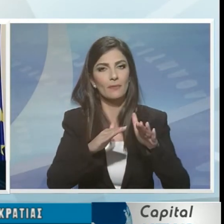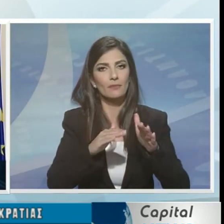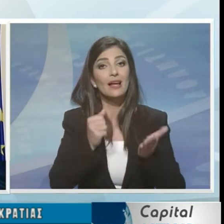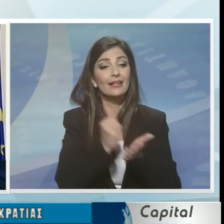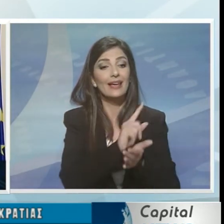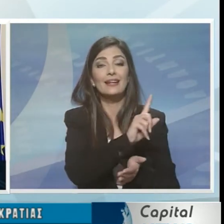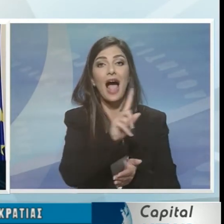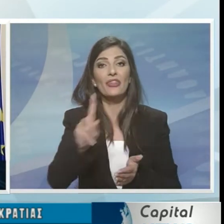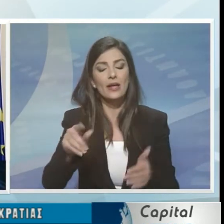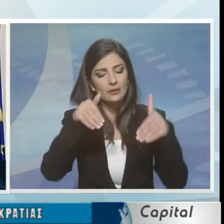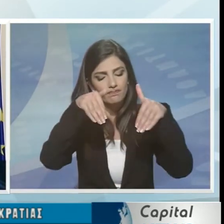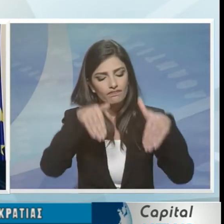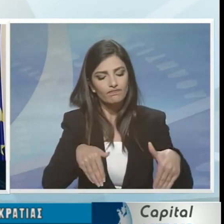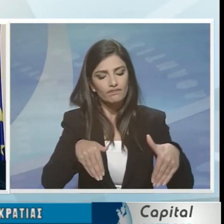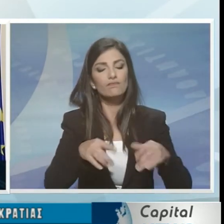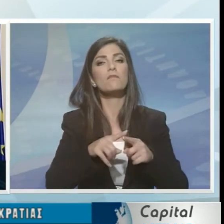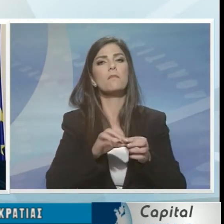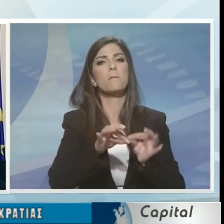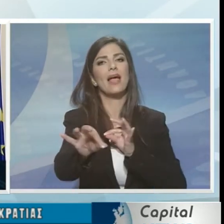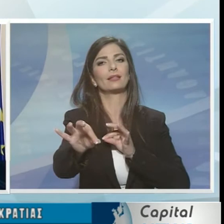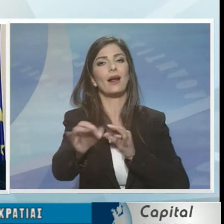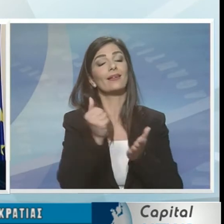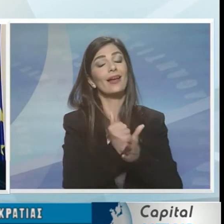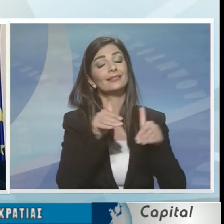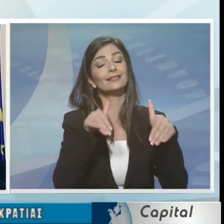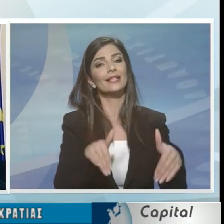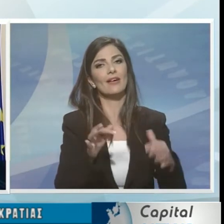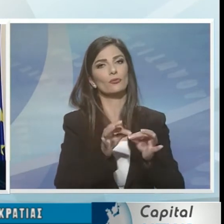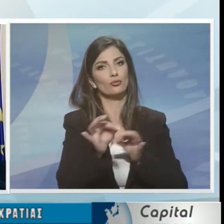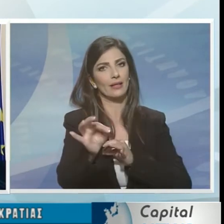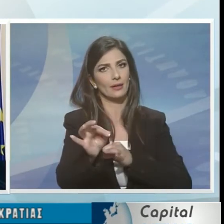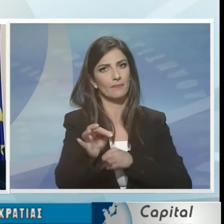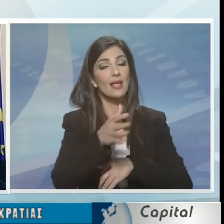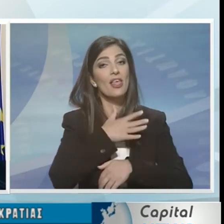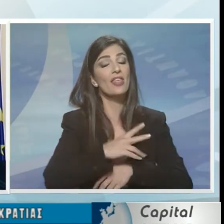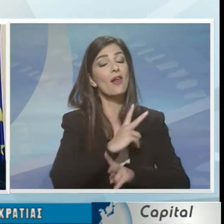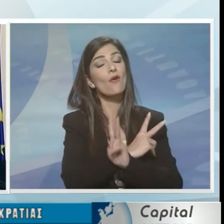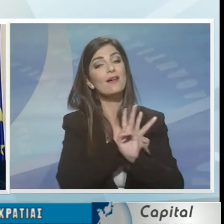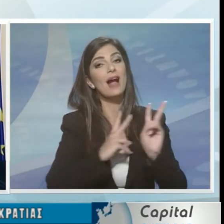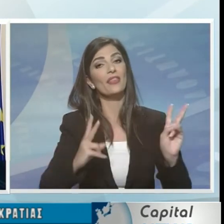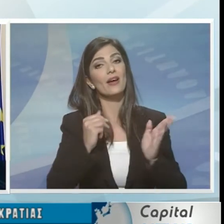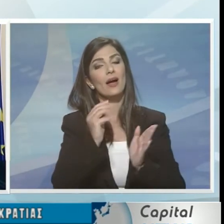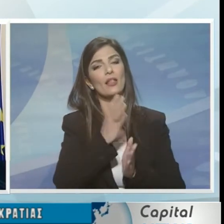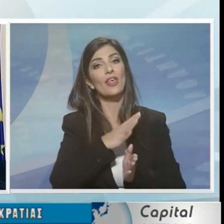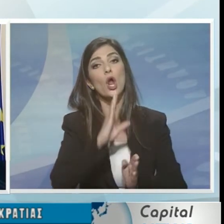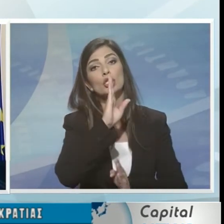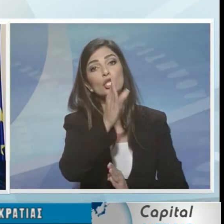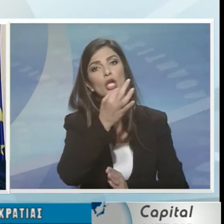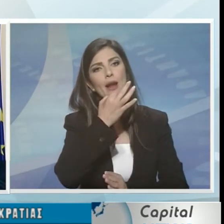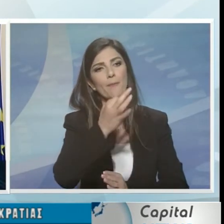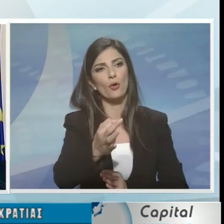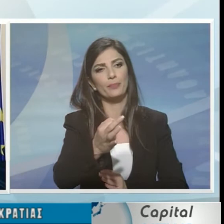μέτρα, αλλά και αλληλοσεβασμός. Θέλω να είμαι σαφής. Τα μέτρα που λαμβάνουμε είναι